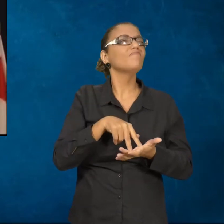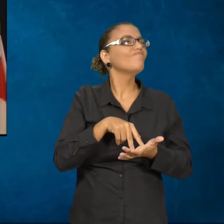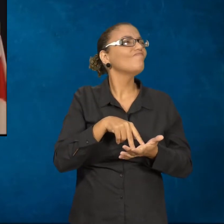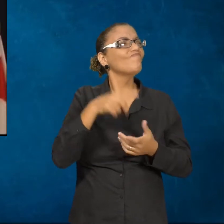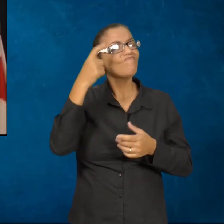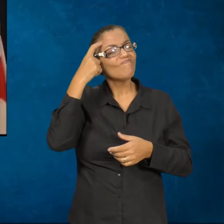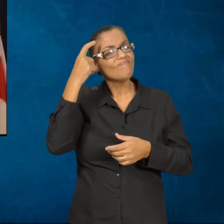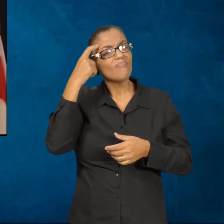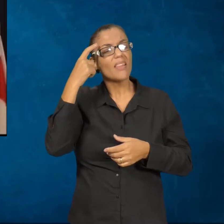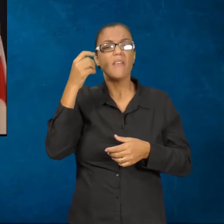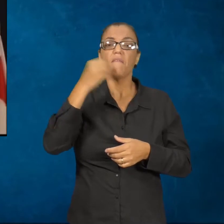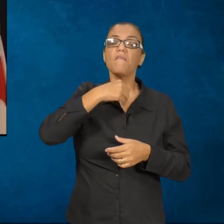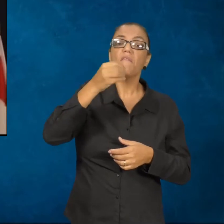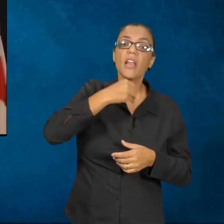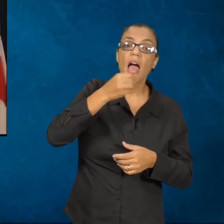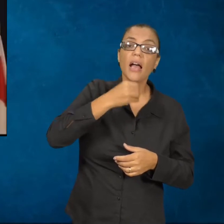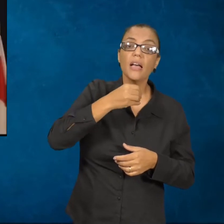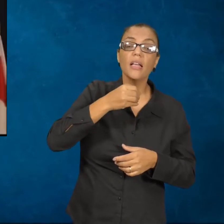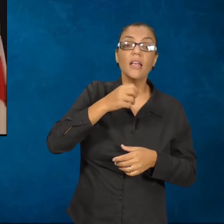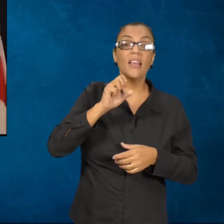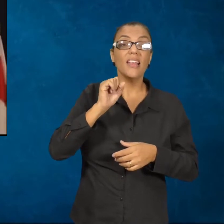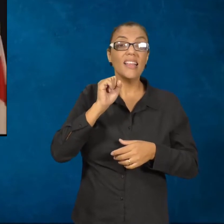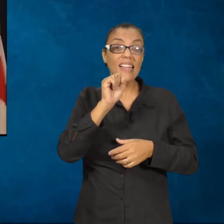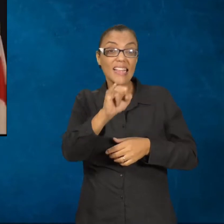Alucinações. O que é alucinação?